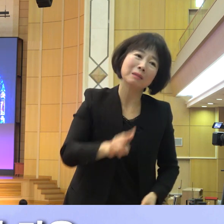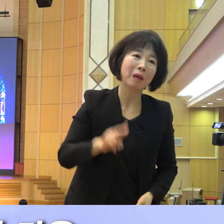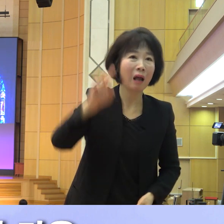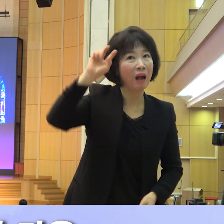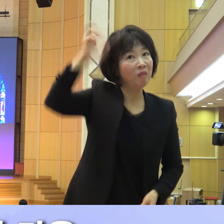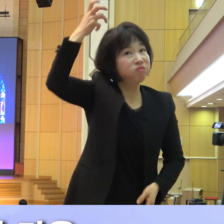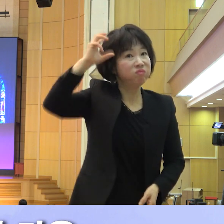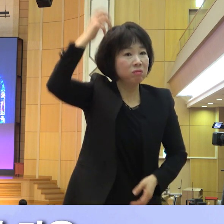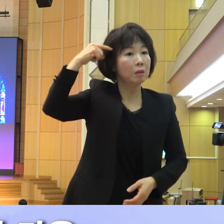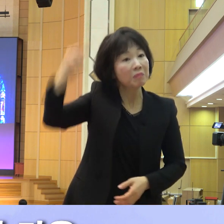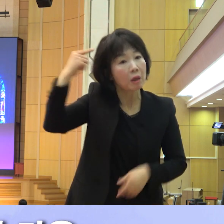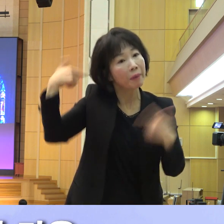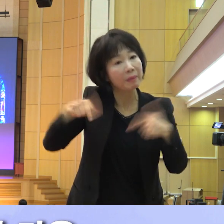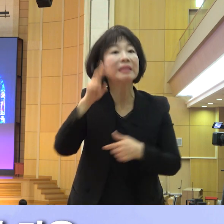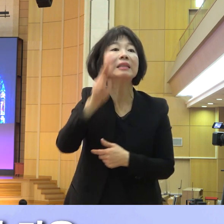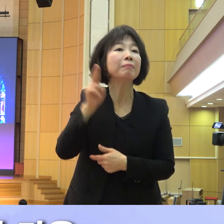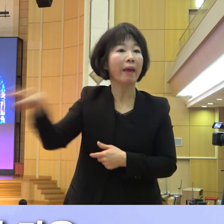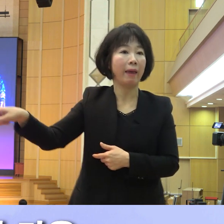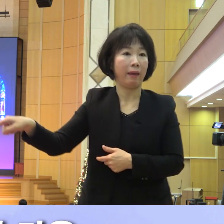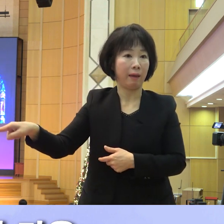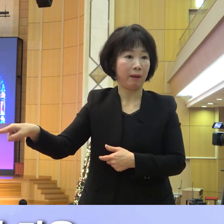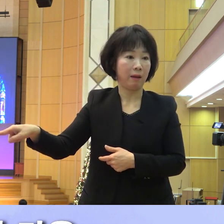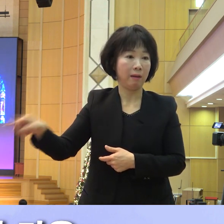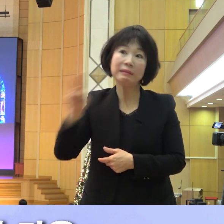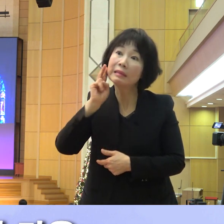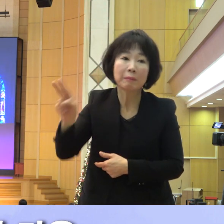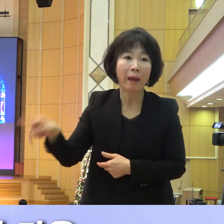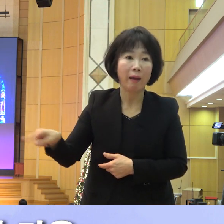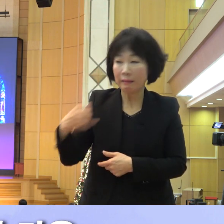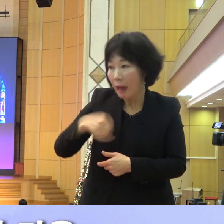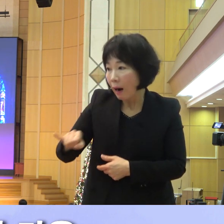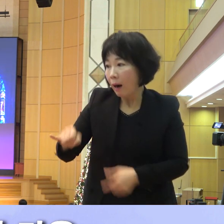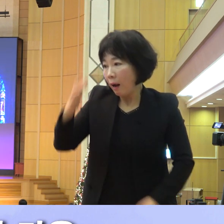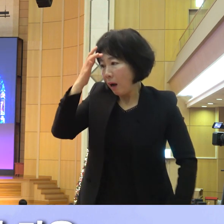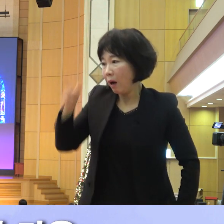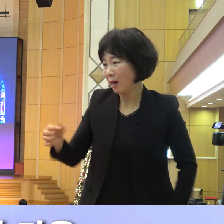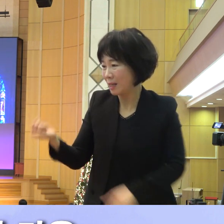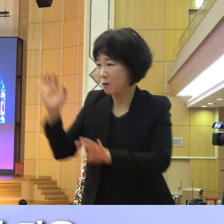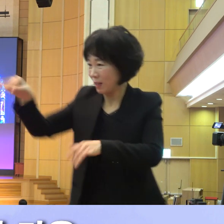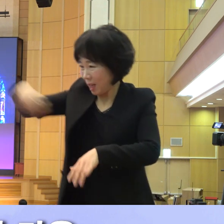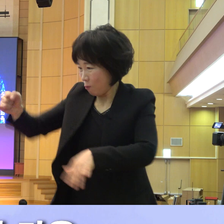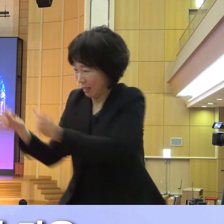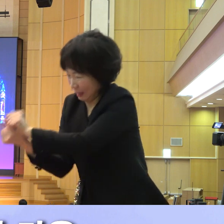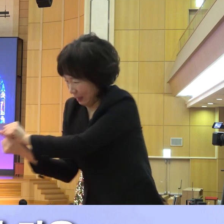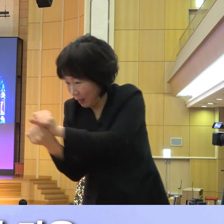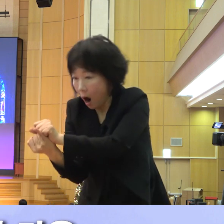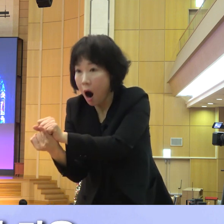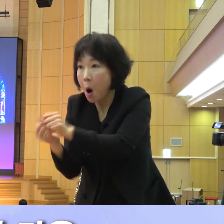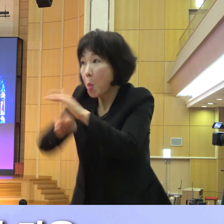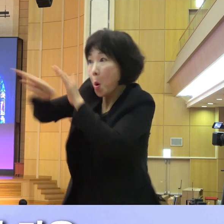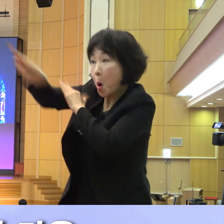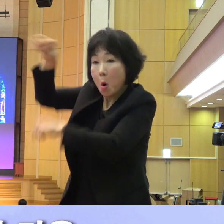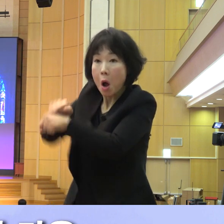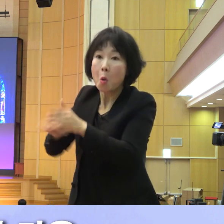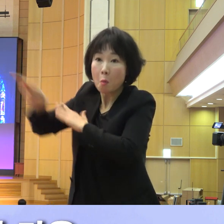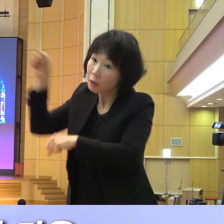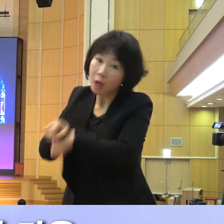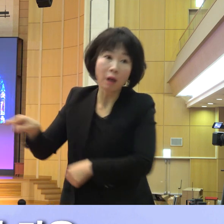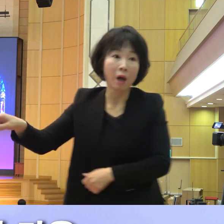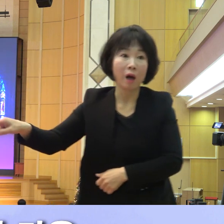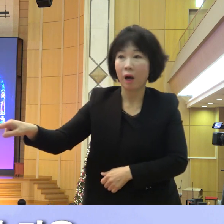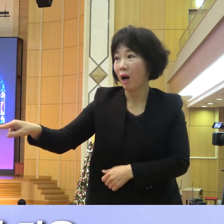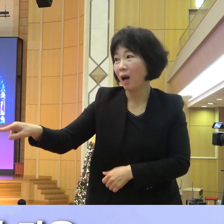얼마나 심한지 아이를 예수님께 데리고 오려고 해도 데려올 수가 없었습니다. 그래서